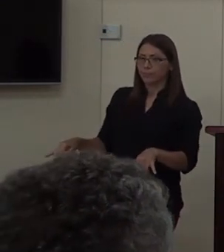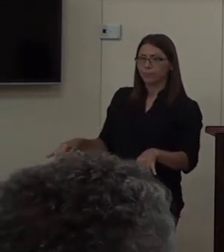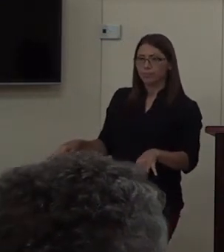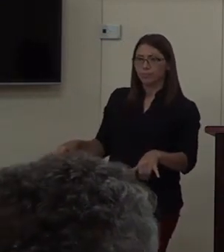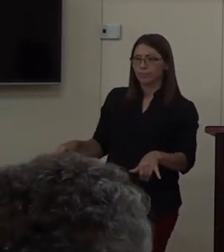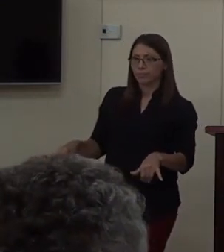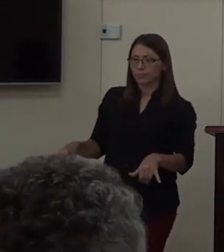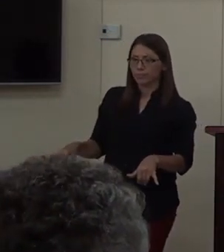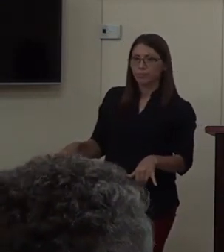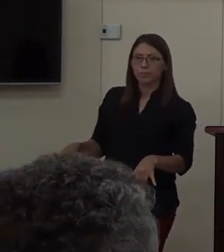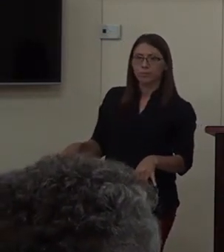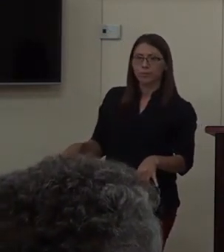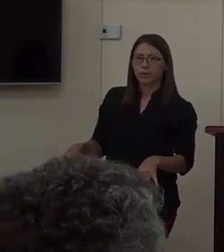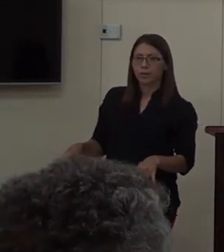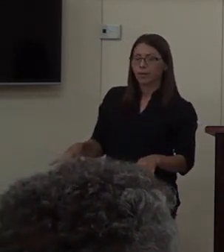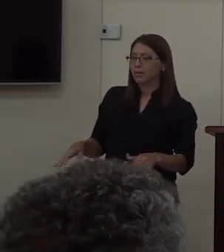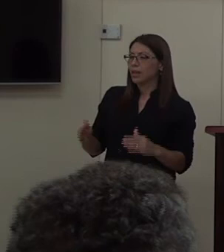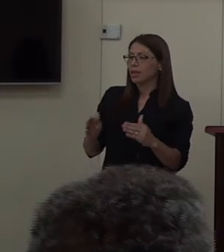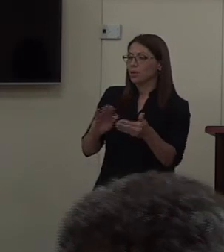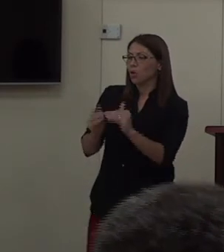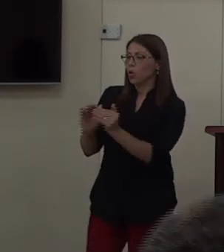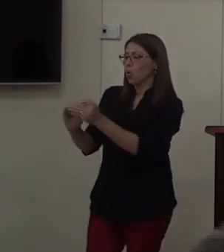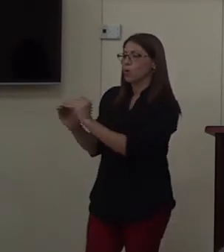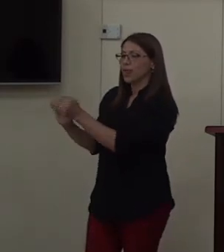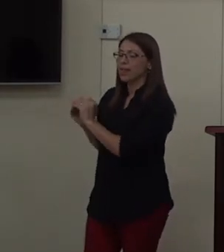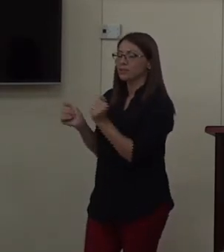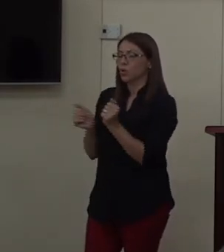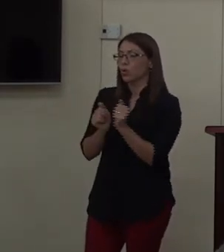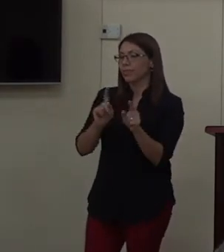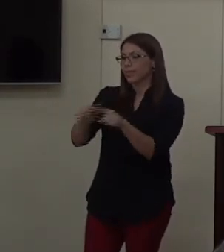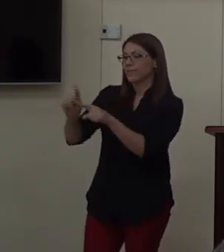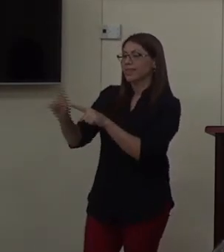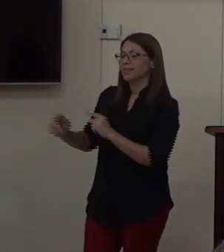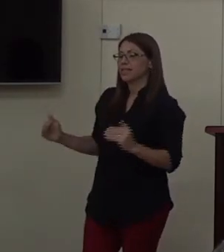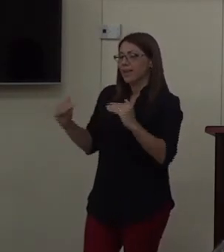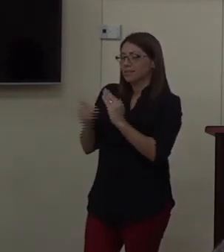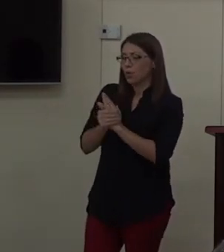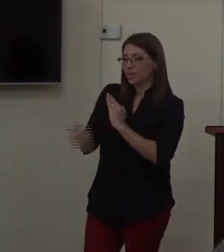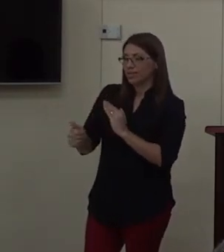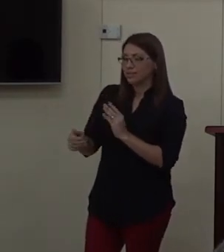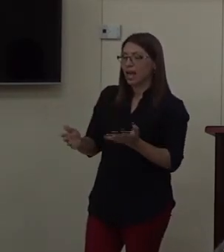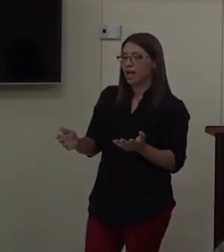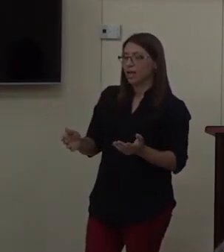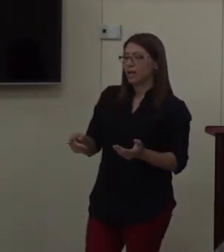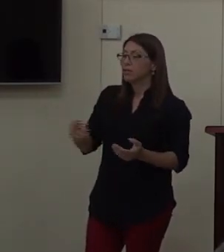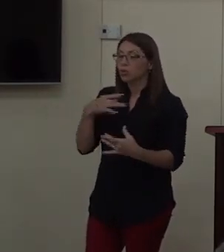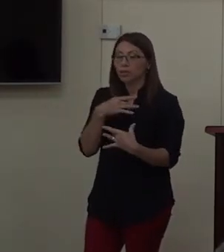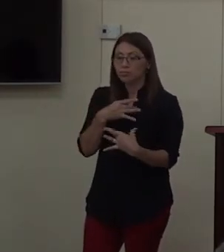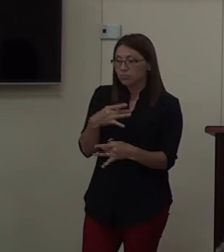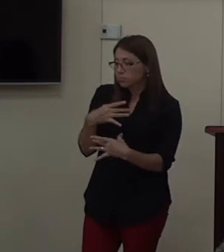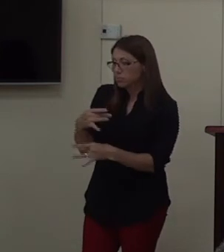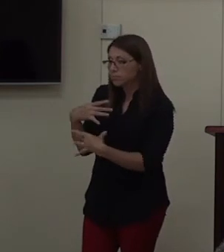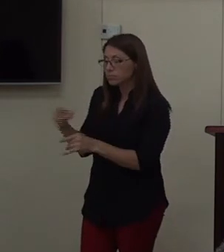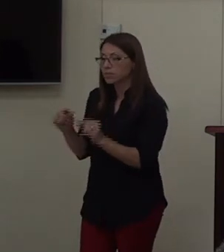de cultura, de comunidades con diferentes niveles de competencia y donde los intereses también de grupos pueden